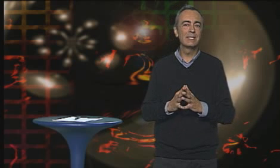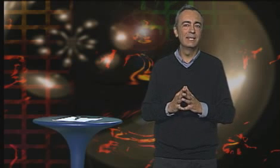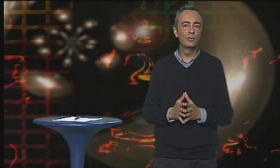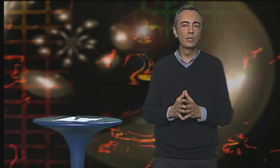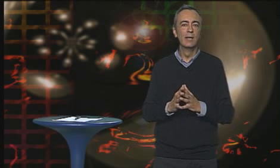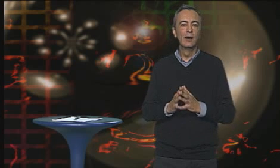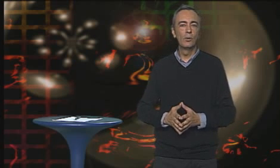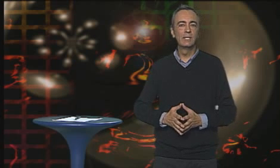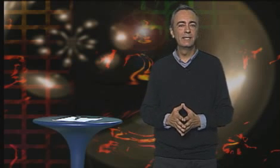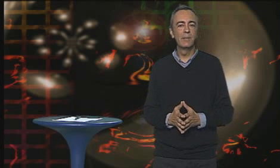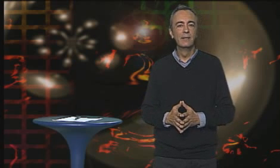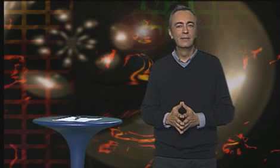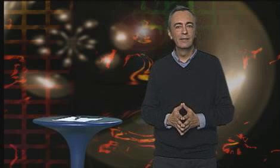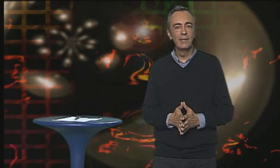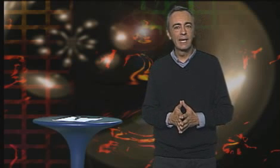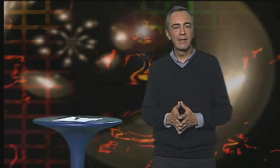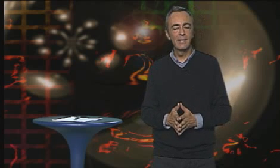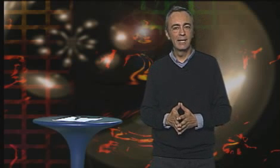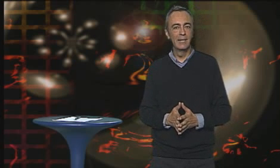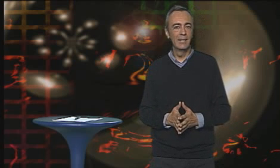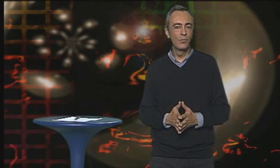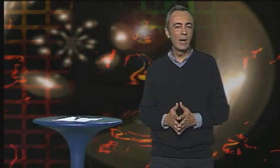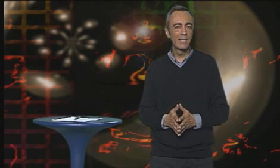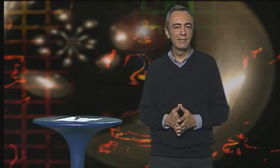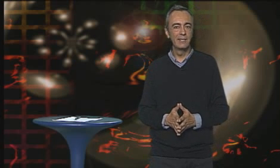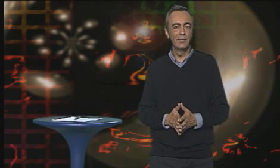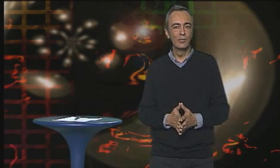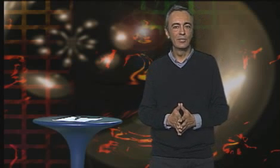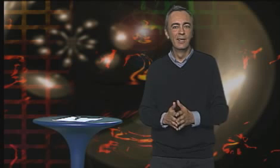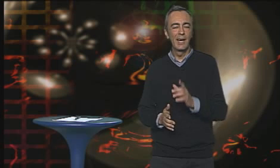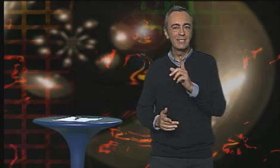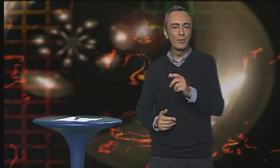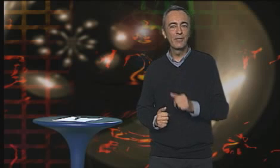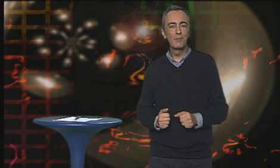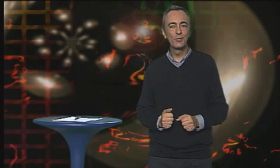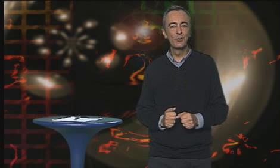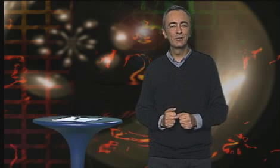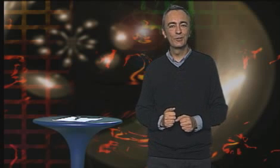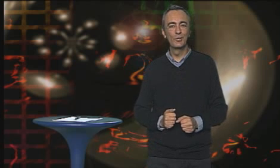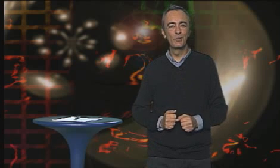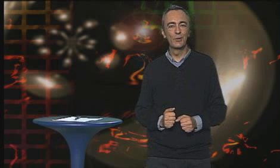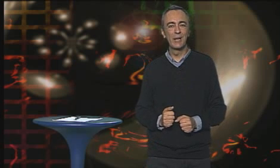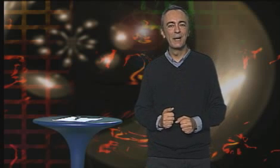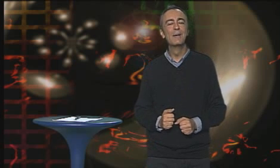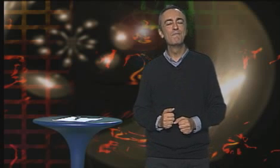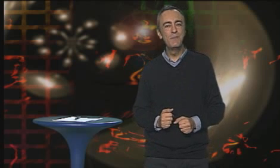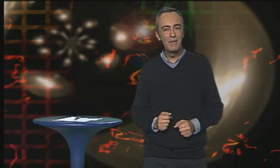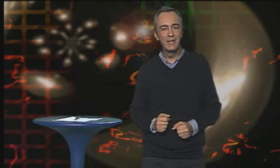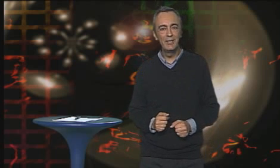asignatura optativa dedicada al lenguaje de signos así comenzamos hoy nuestro programa bienvenidos